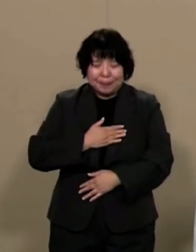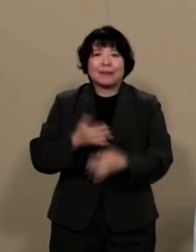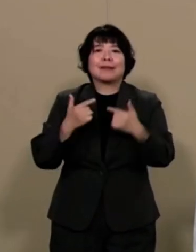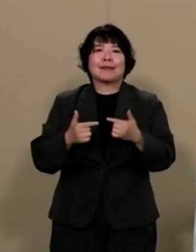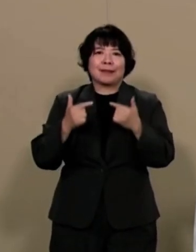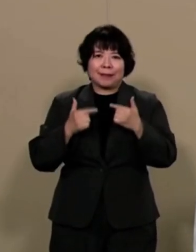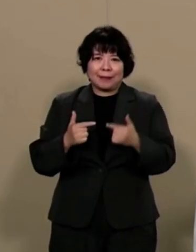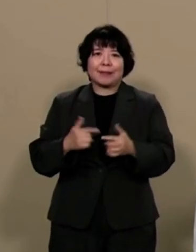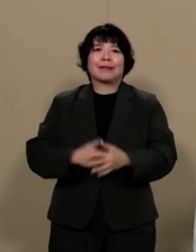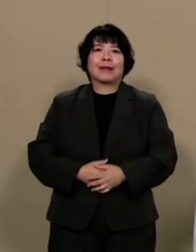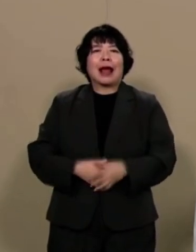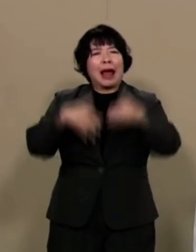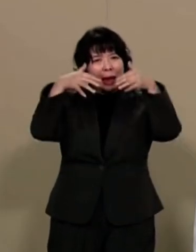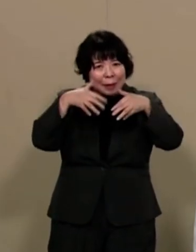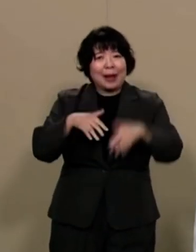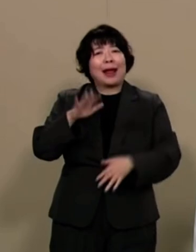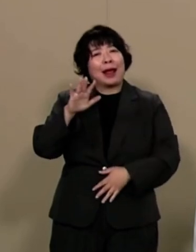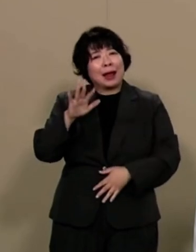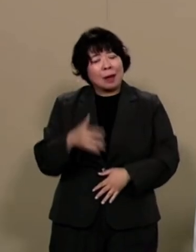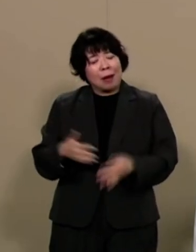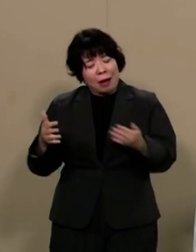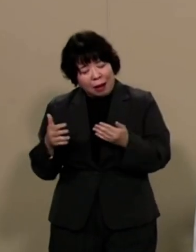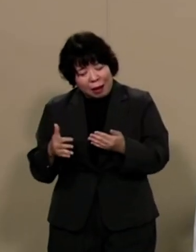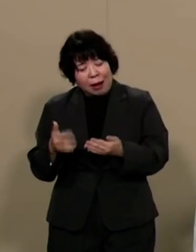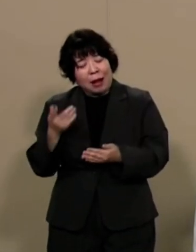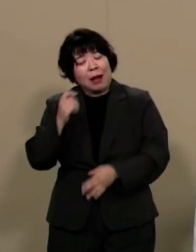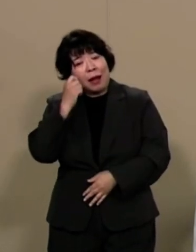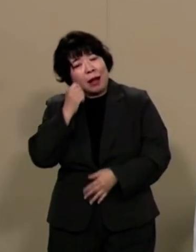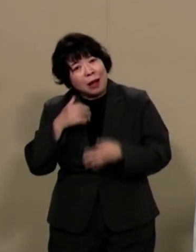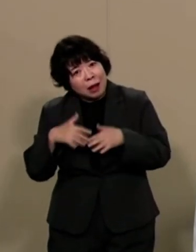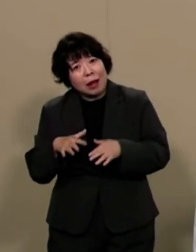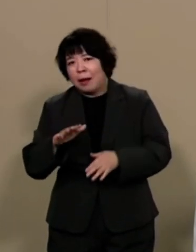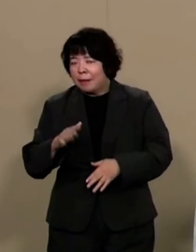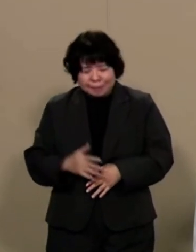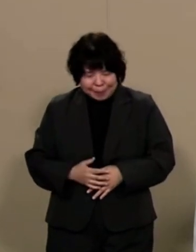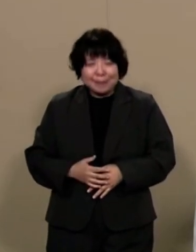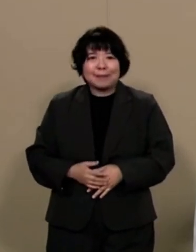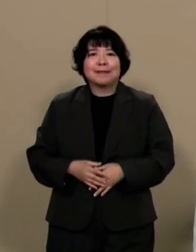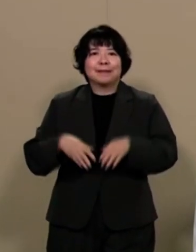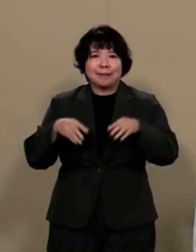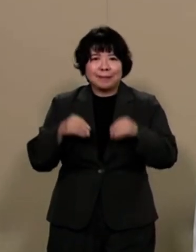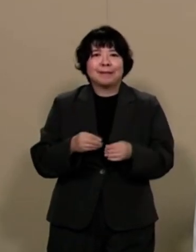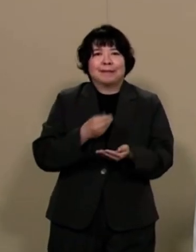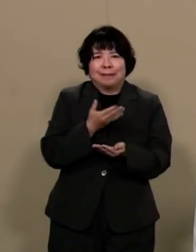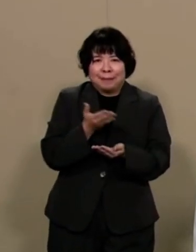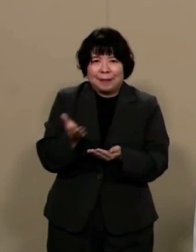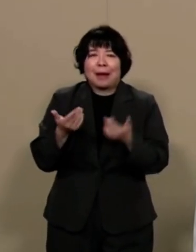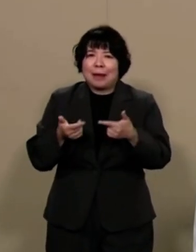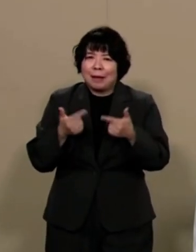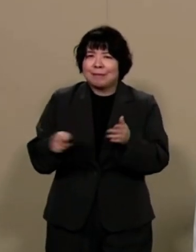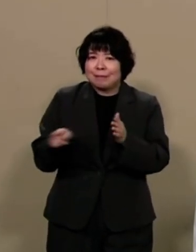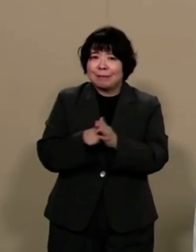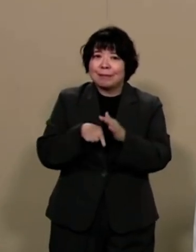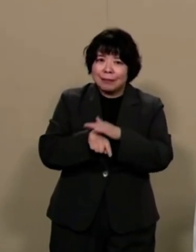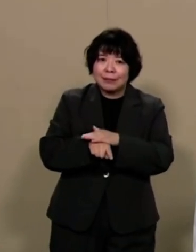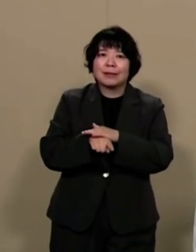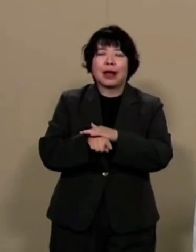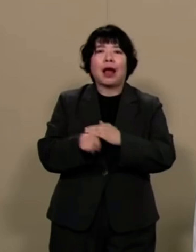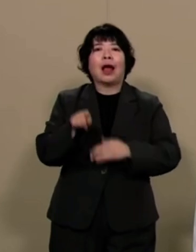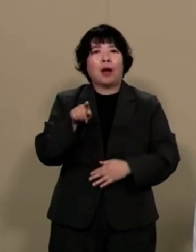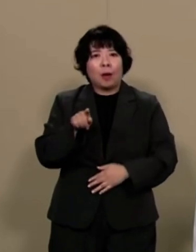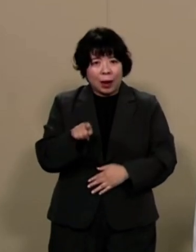た雨の日も疲れが取れぬ朝も欠かさずビをおりし続けてきたのはそれ